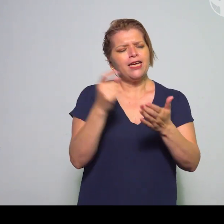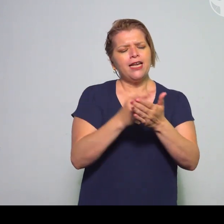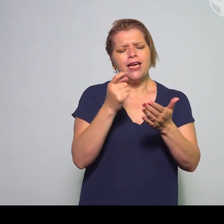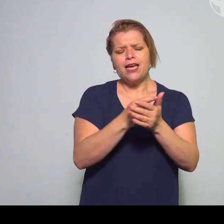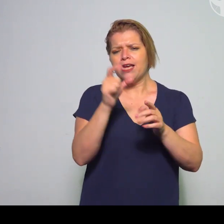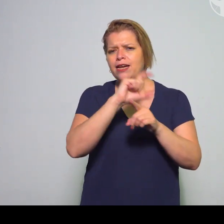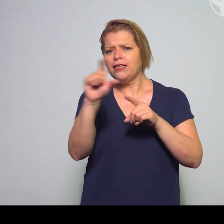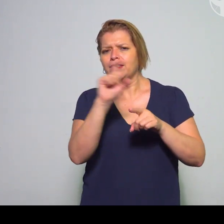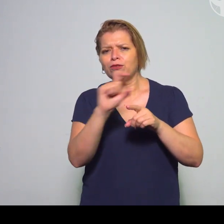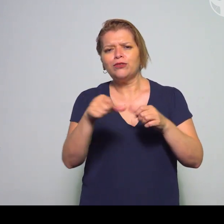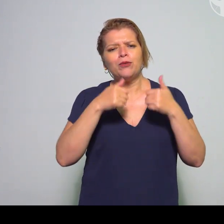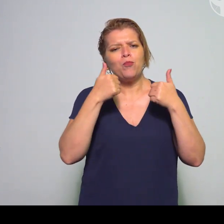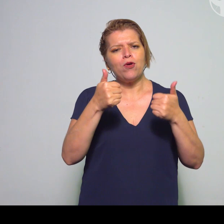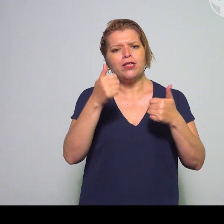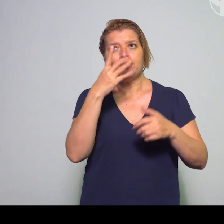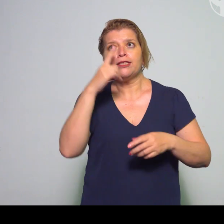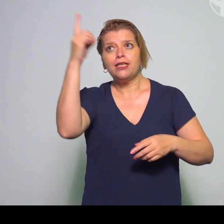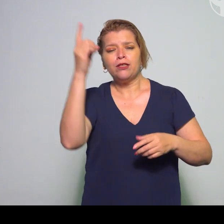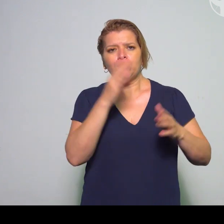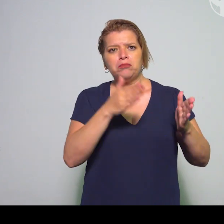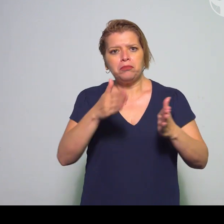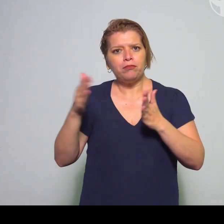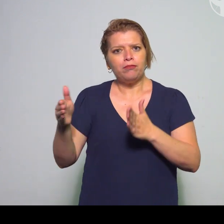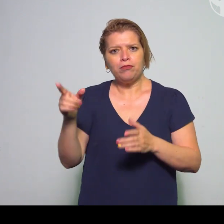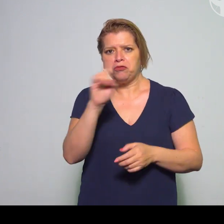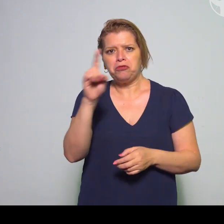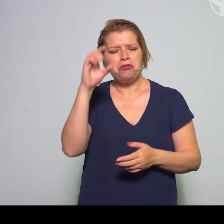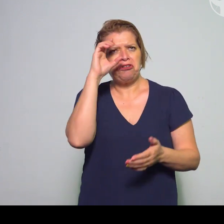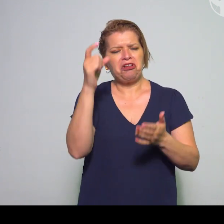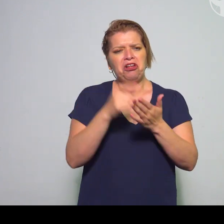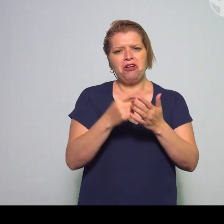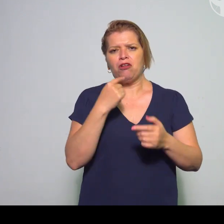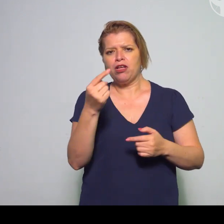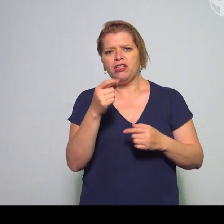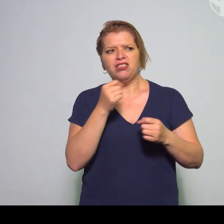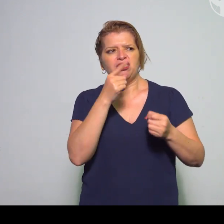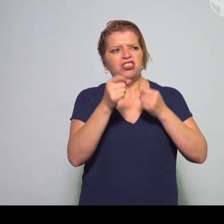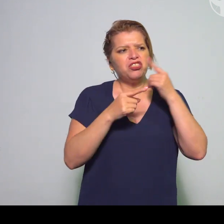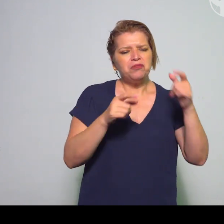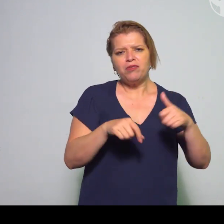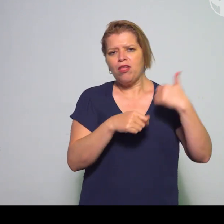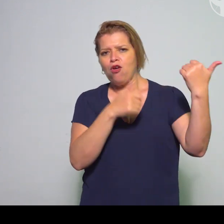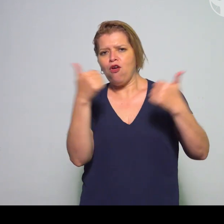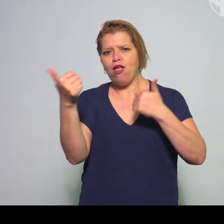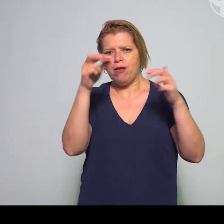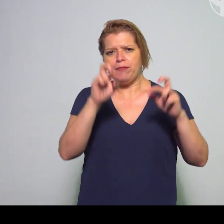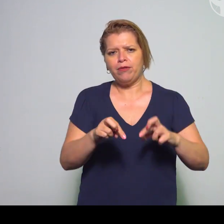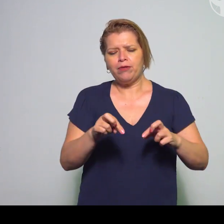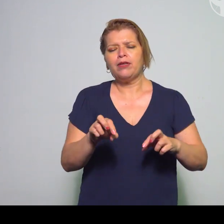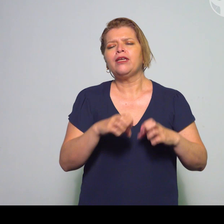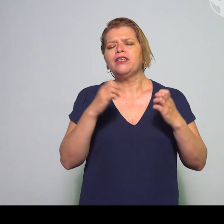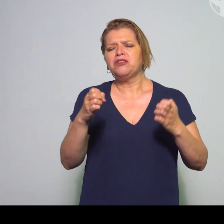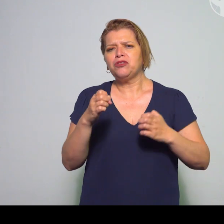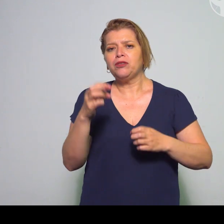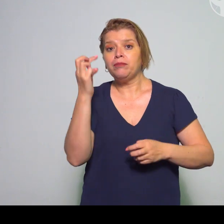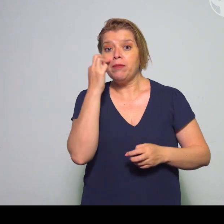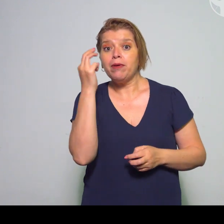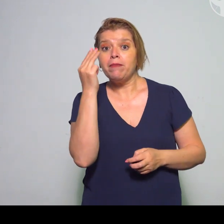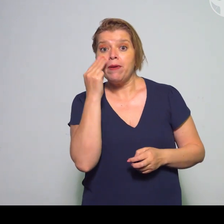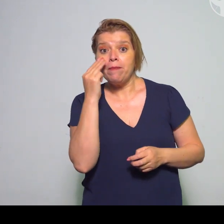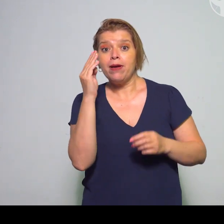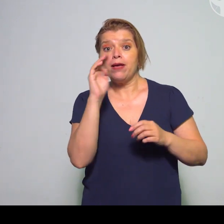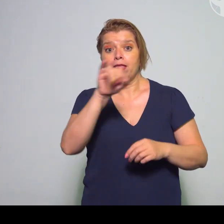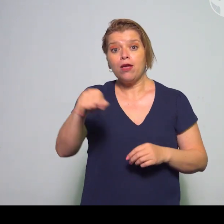creer esas cosas buenas que Dios preparó, no creer en las etiquetas. Elizabeth y Zacarías tenían todas las razones del mundo para